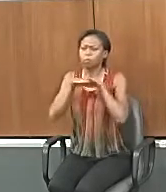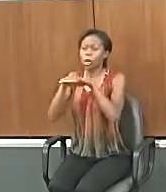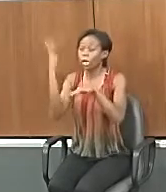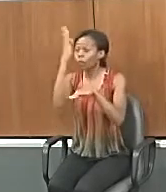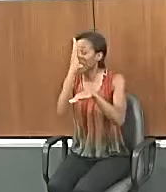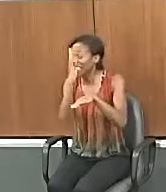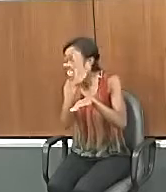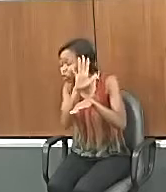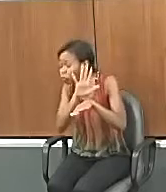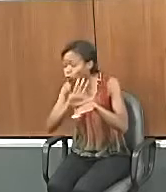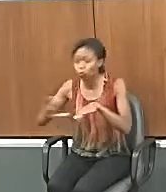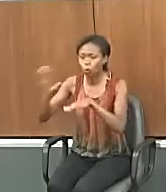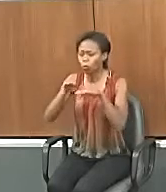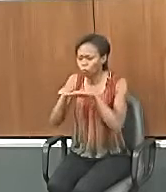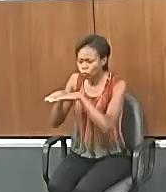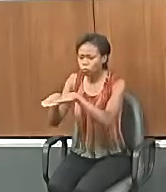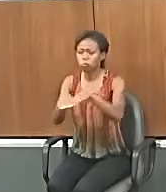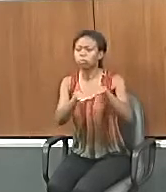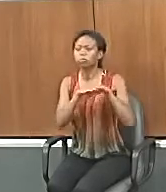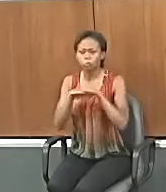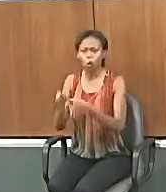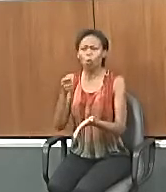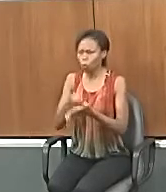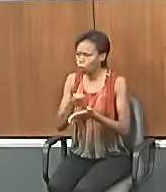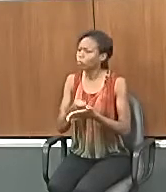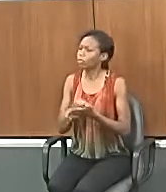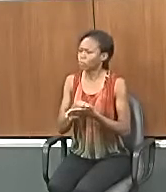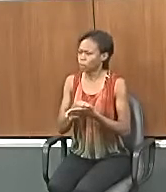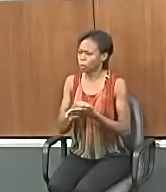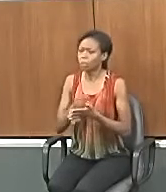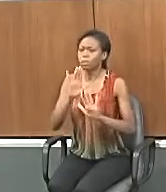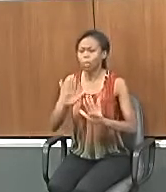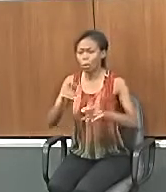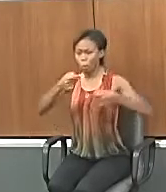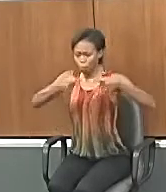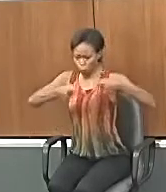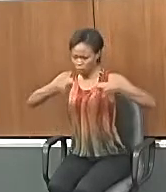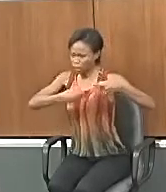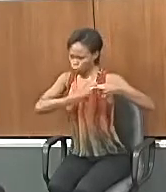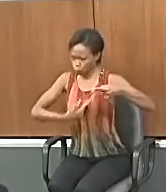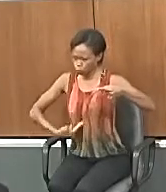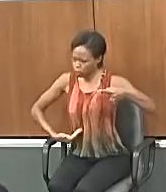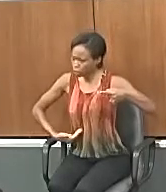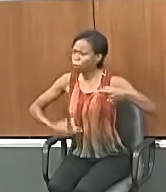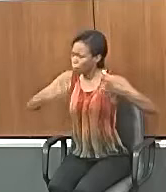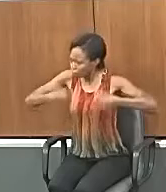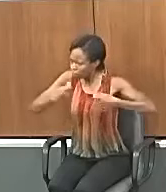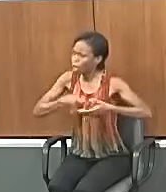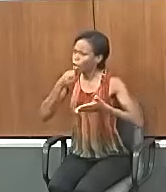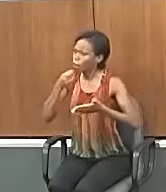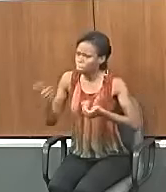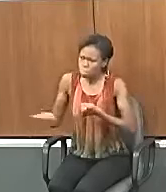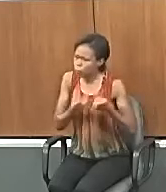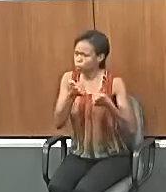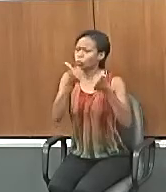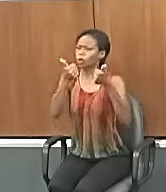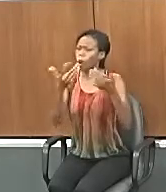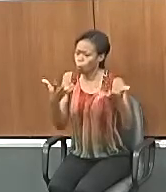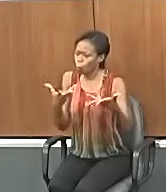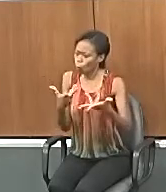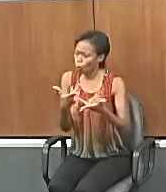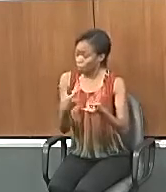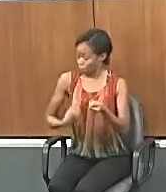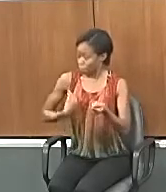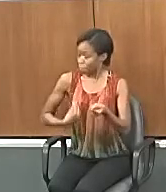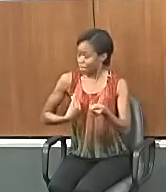brasileiros então nós temos que implementar essas políticas públicas na meio melhoria da qualidade de vida